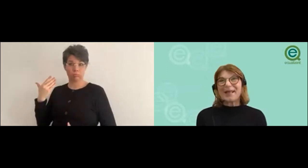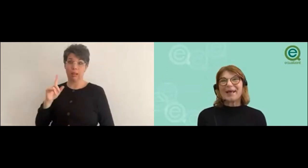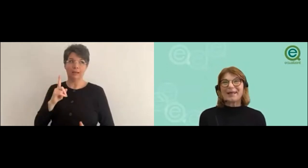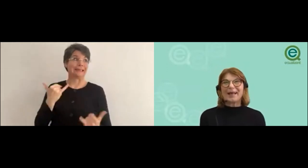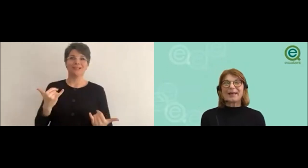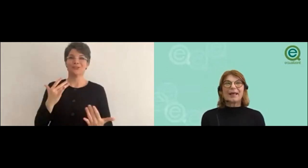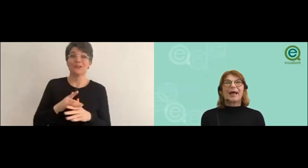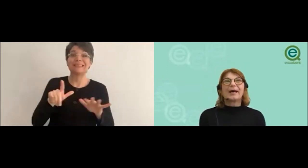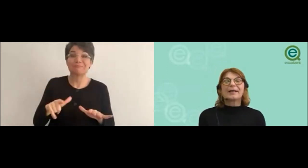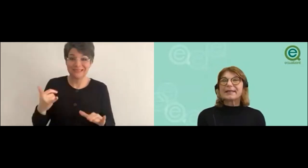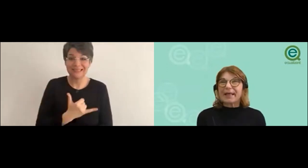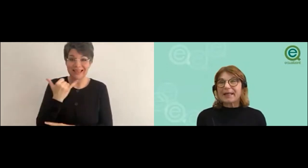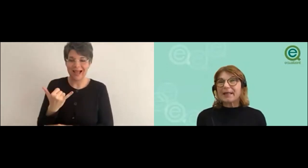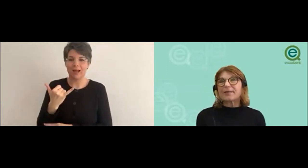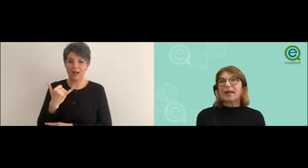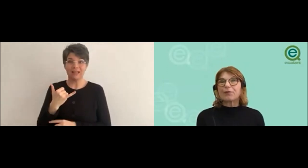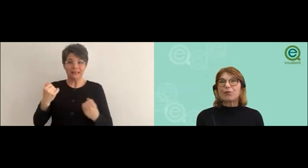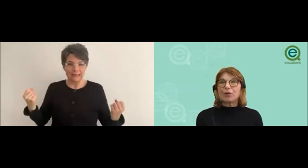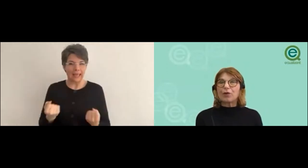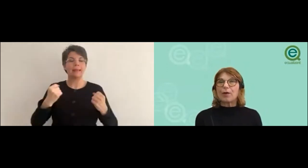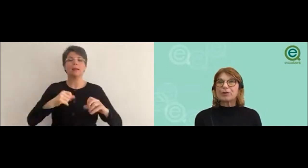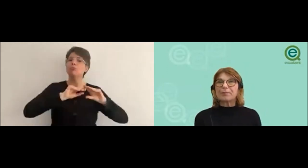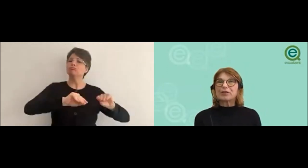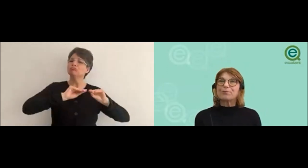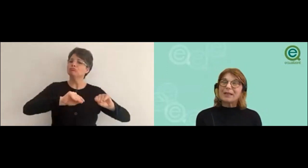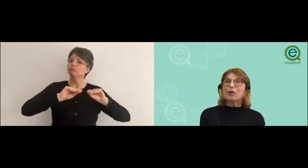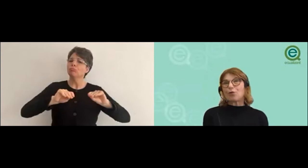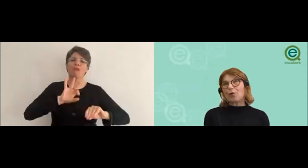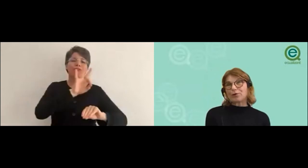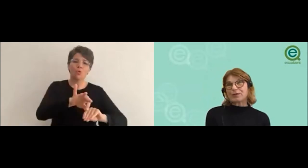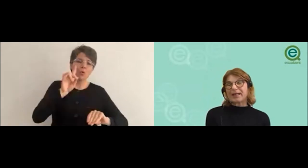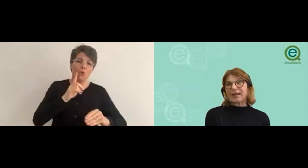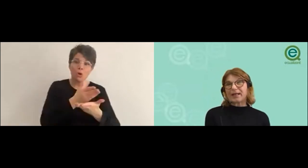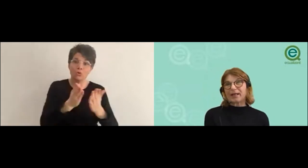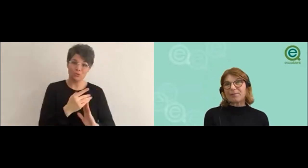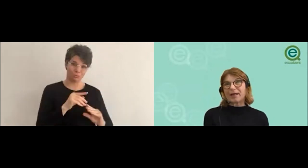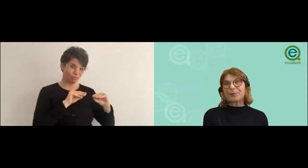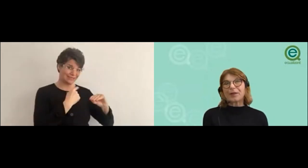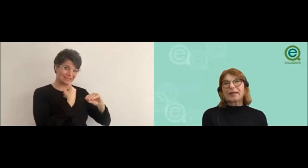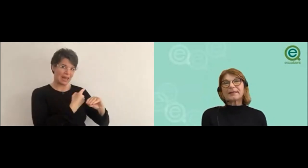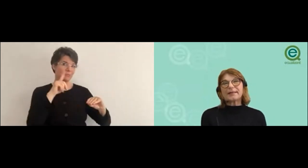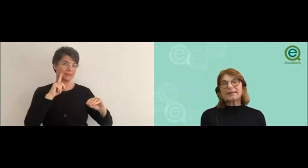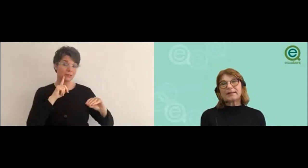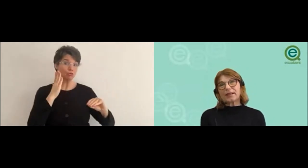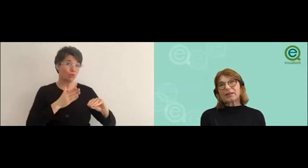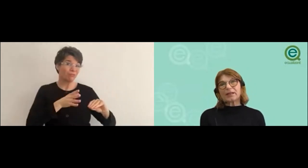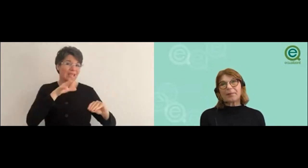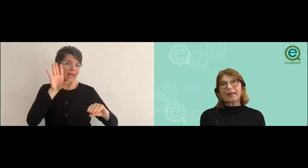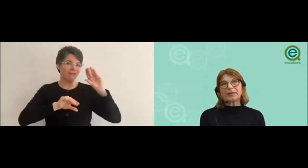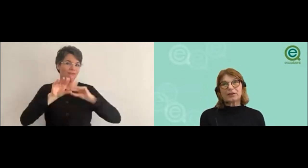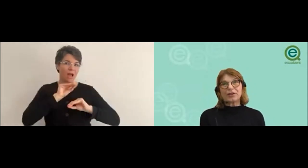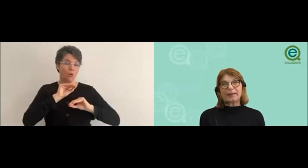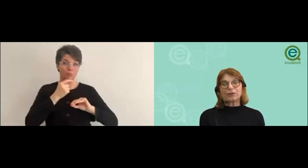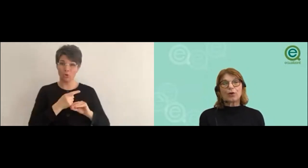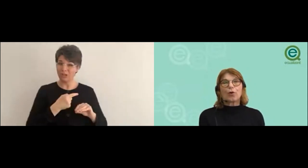17 Jahre lang, Trainings für gehörlose Menschen mit gehörlosen Trainerinnen gemacht. Das heißt, sie sind direkt aus der